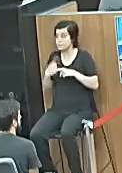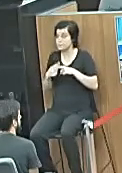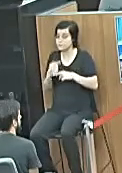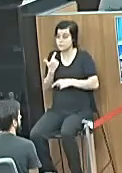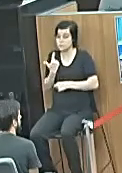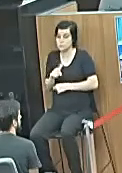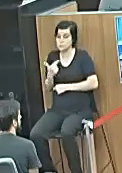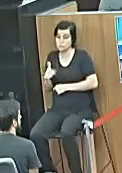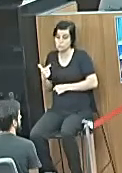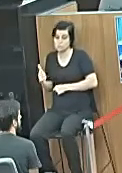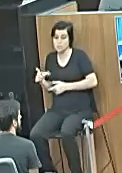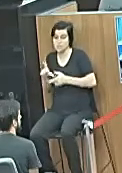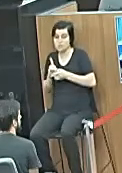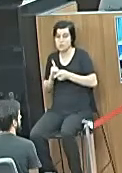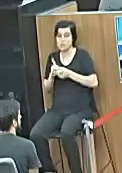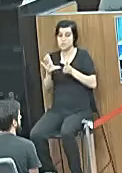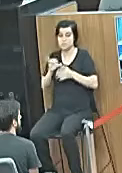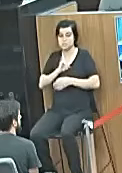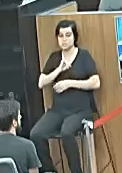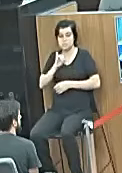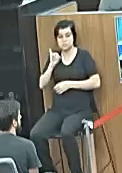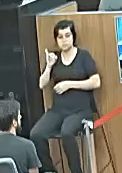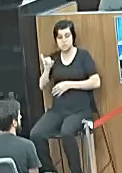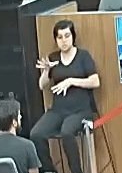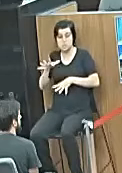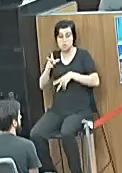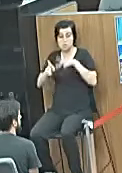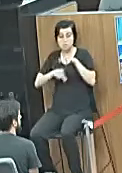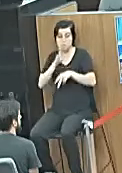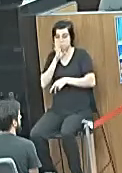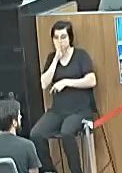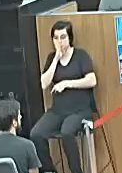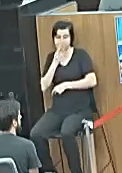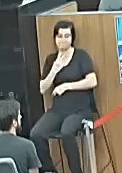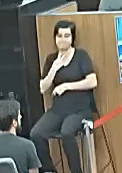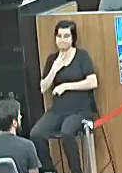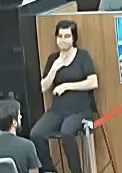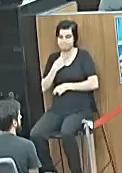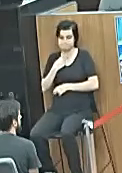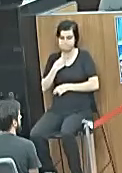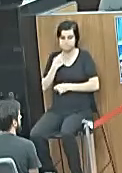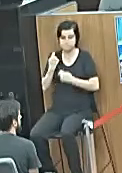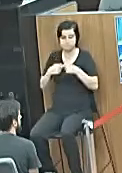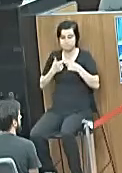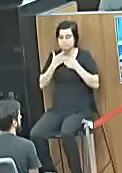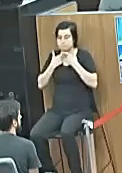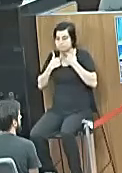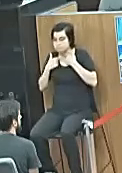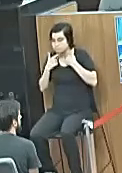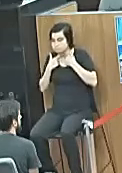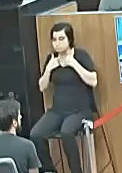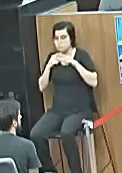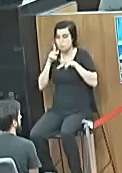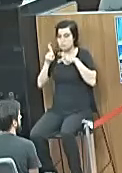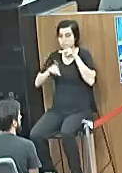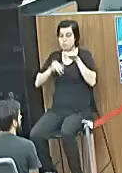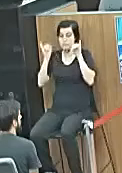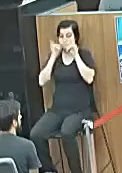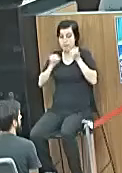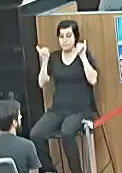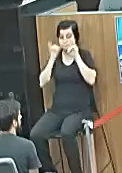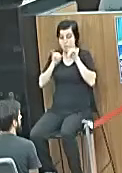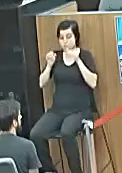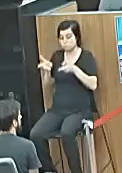democracia sem que a voz do povo seja ouvida não há democracia sem inclusão seja a população seja pelo menos